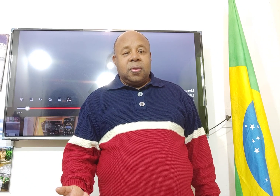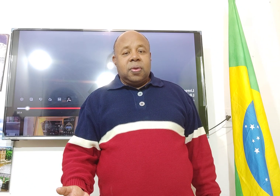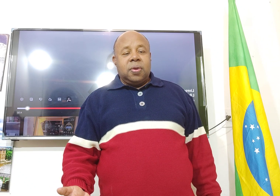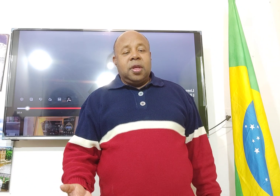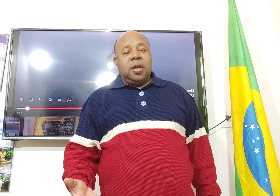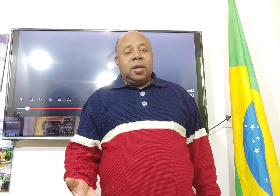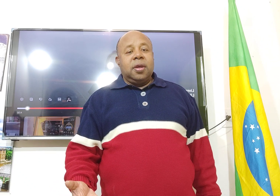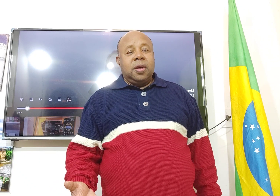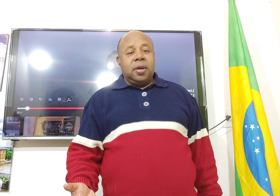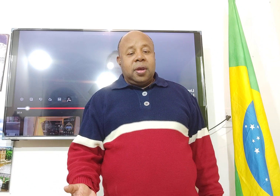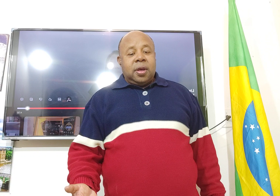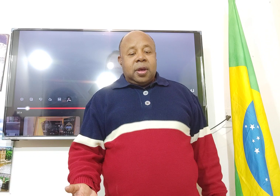Sim.